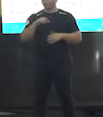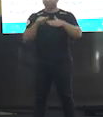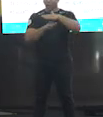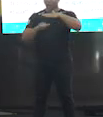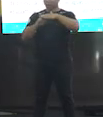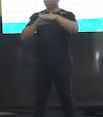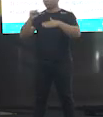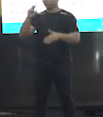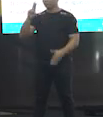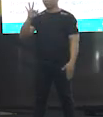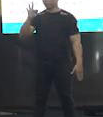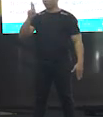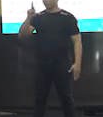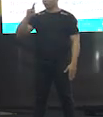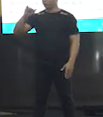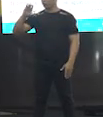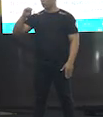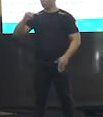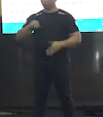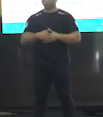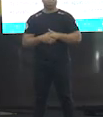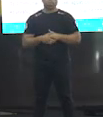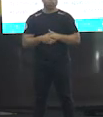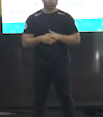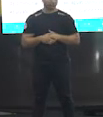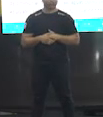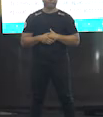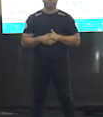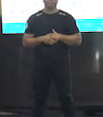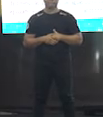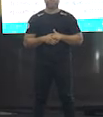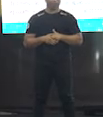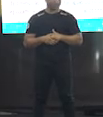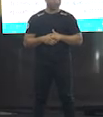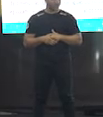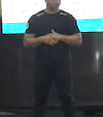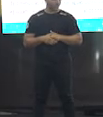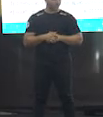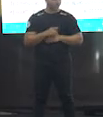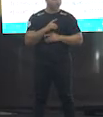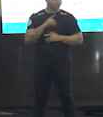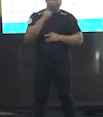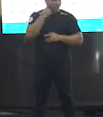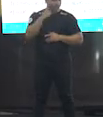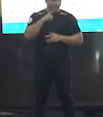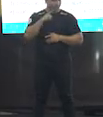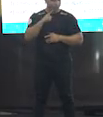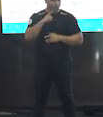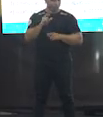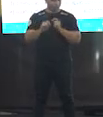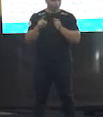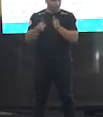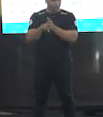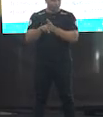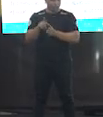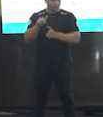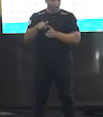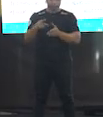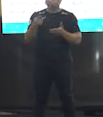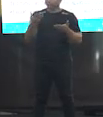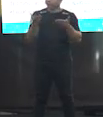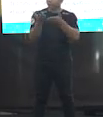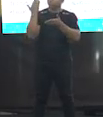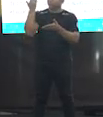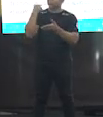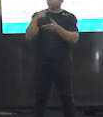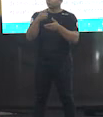sulfúrico. Então quer dizer que esse rio, esse tal desse rio Potomac aí, estava super ácido, porque tinha essa mina